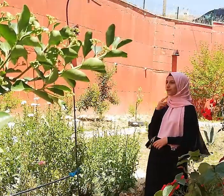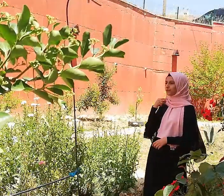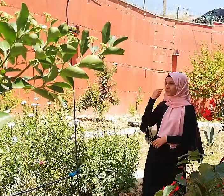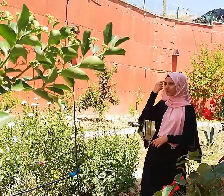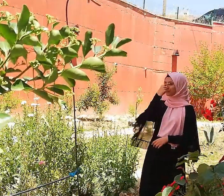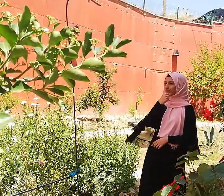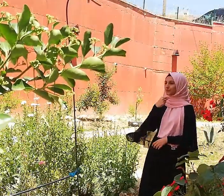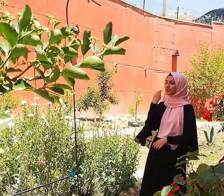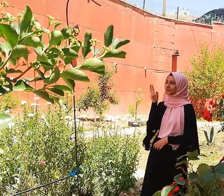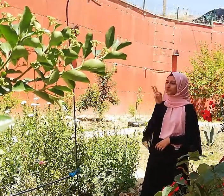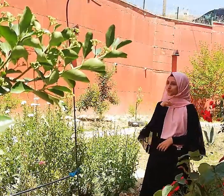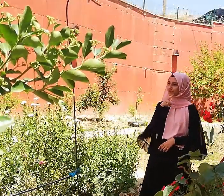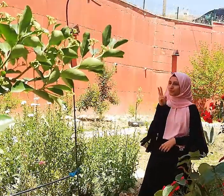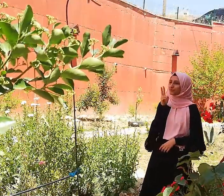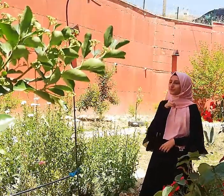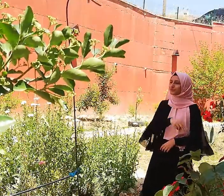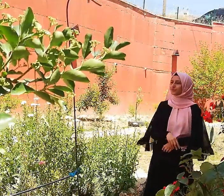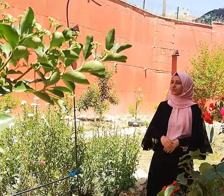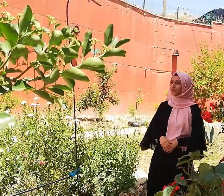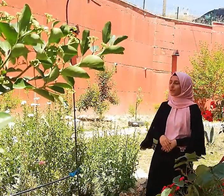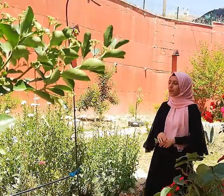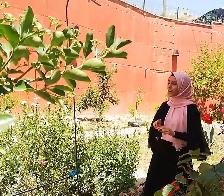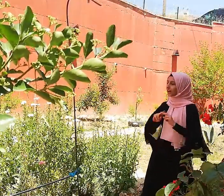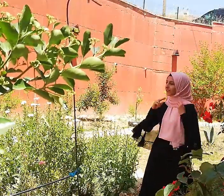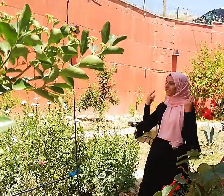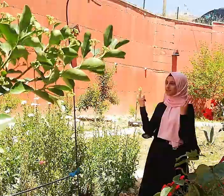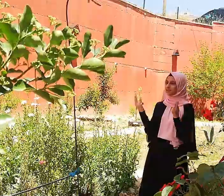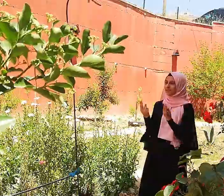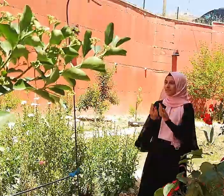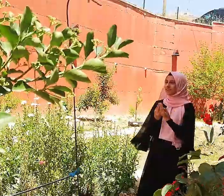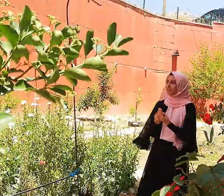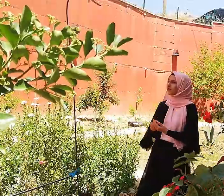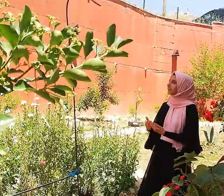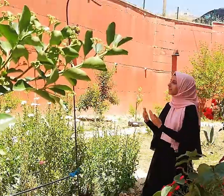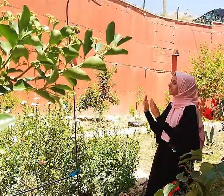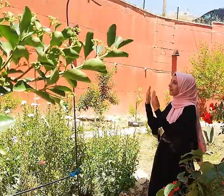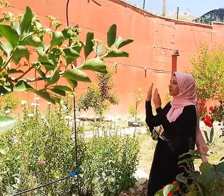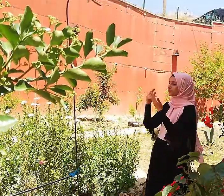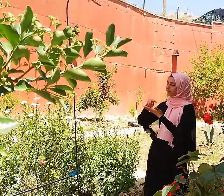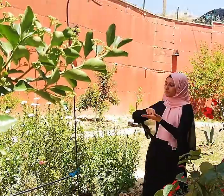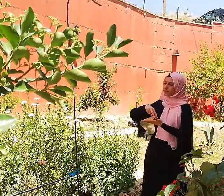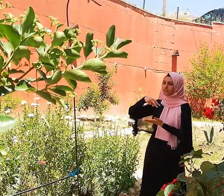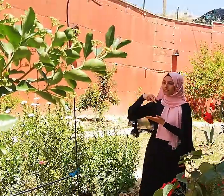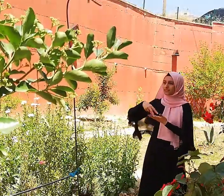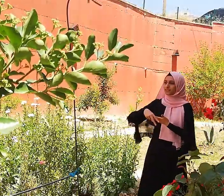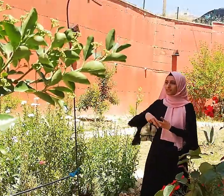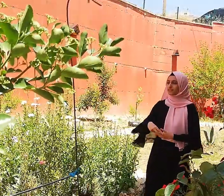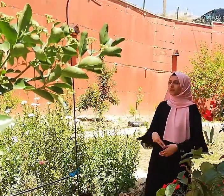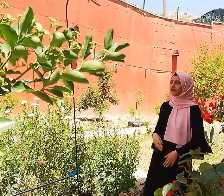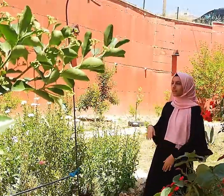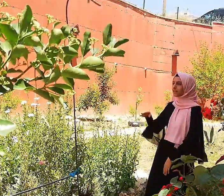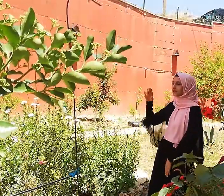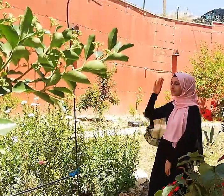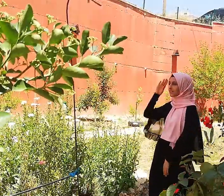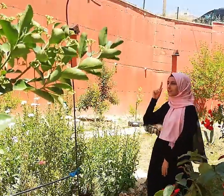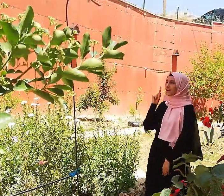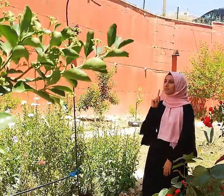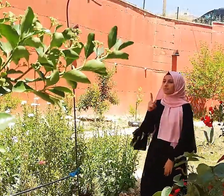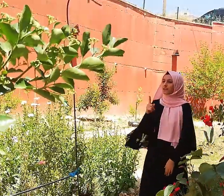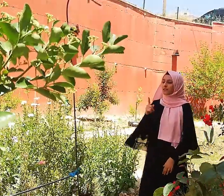Mazlumların yüzü güldü. Alemlere rahmet indi. Selam